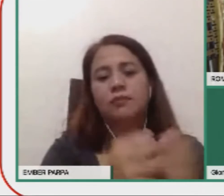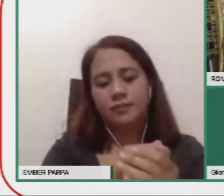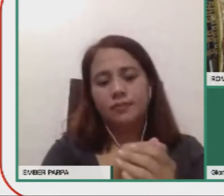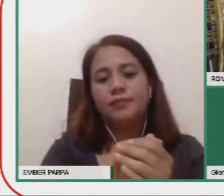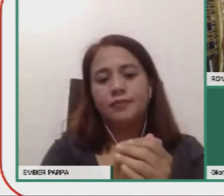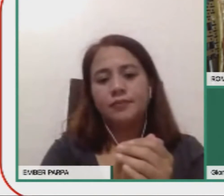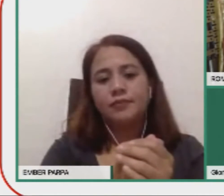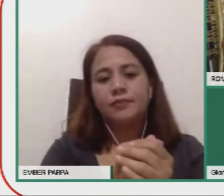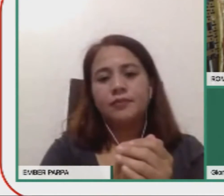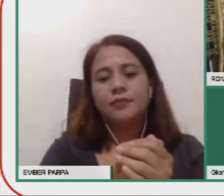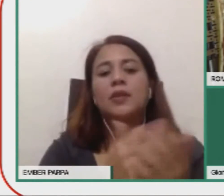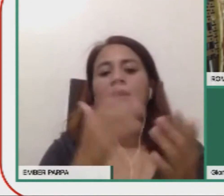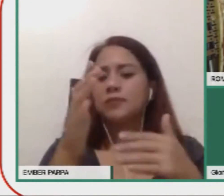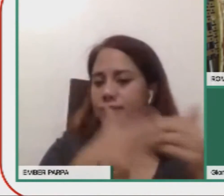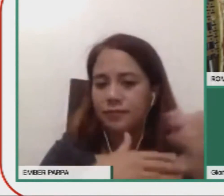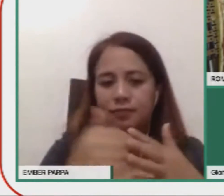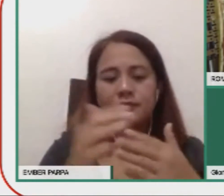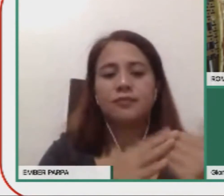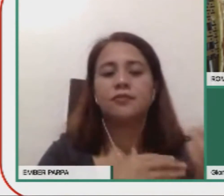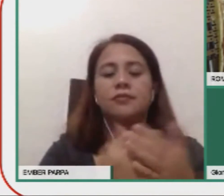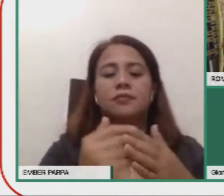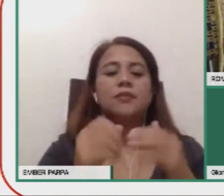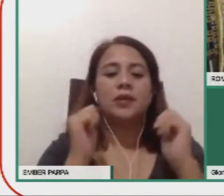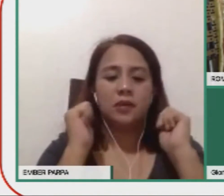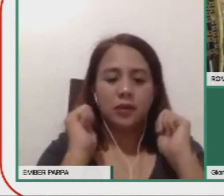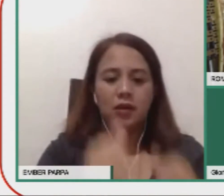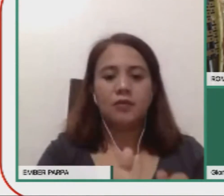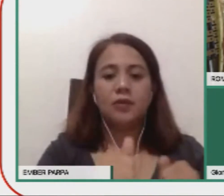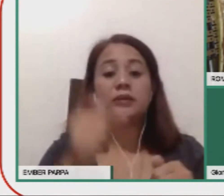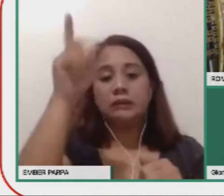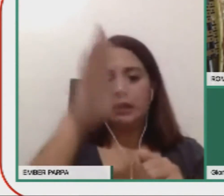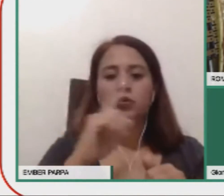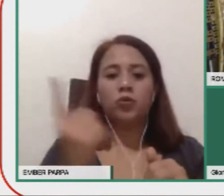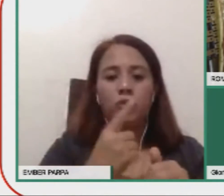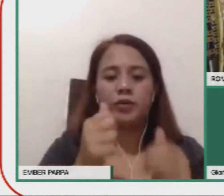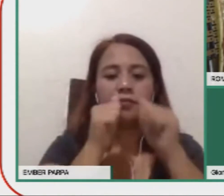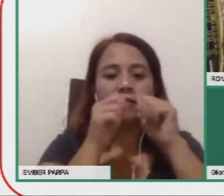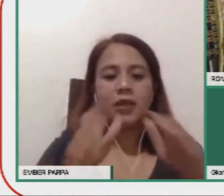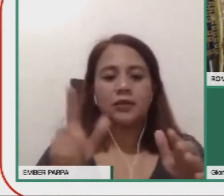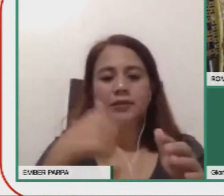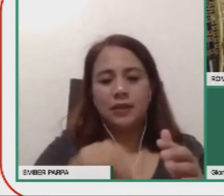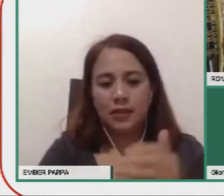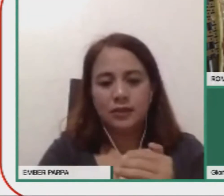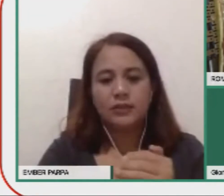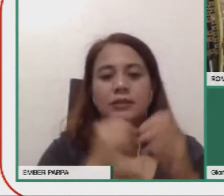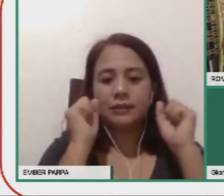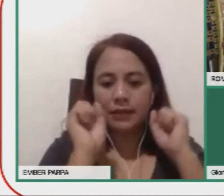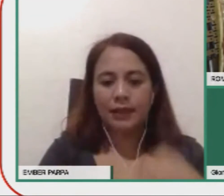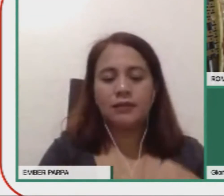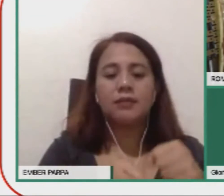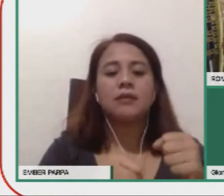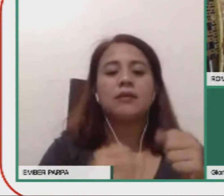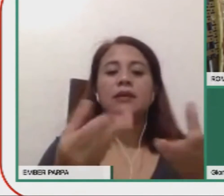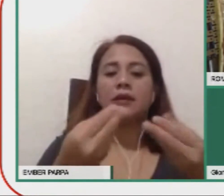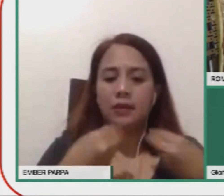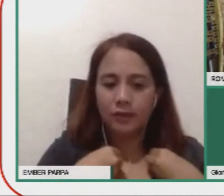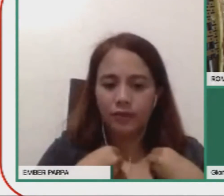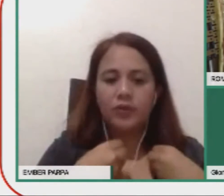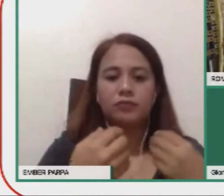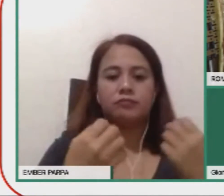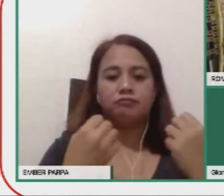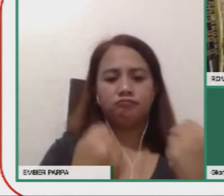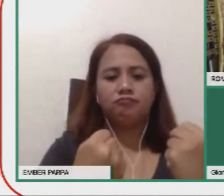kahit anong mangyari si God nandyan lang, i-bless tayo at bibigyan niya tayo ng lakas ng